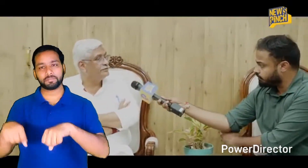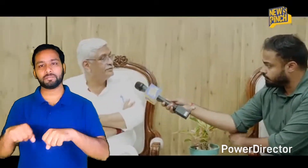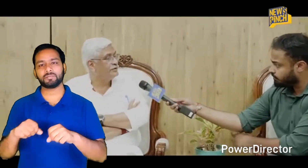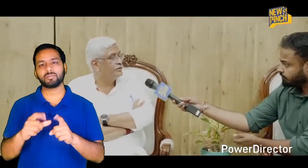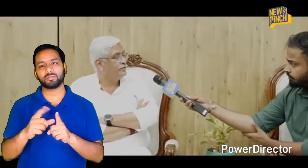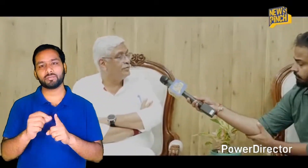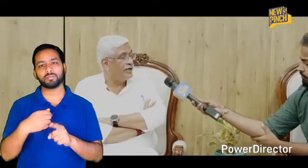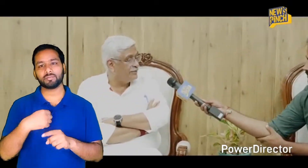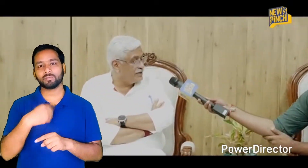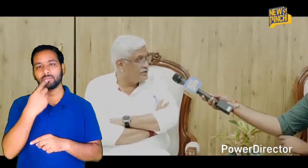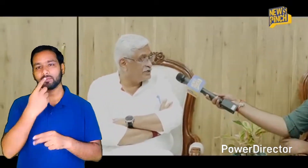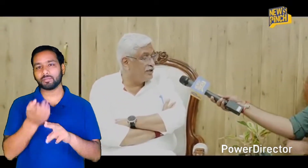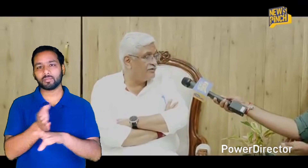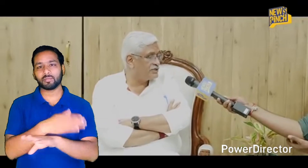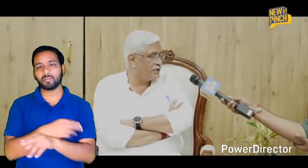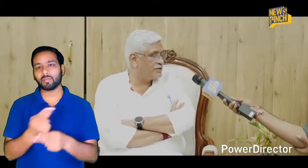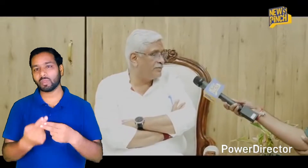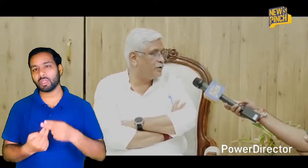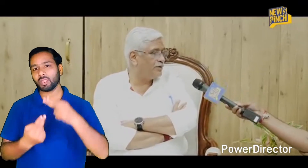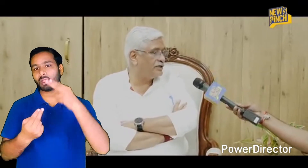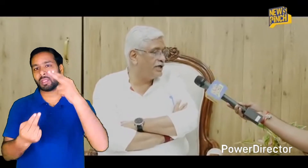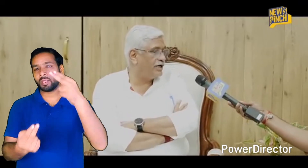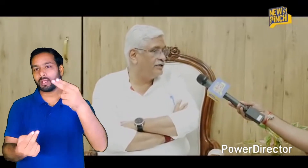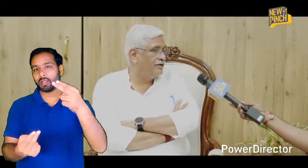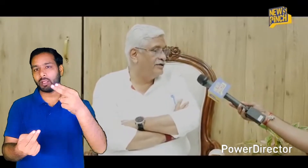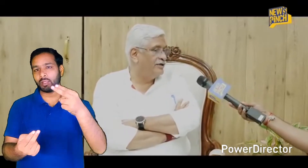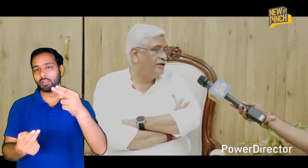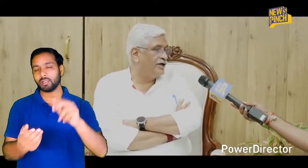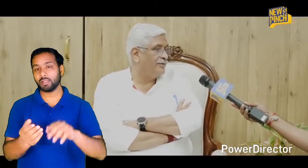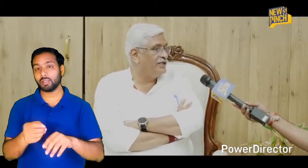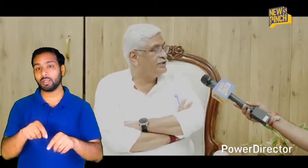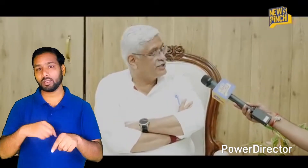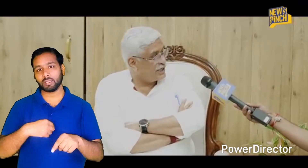आएगा। मैंने अभी जितना विस्तार से आपको बताया है